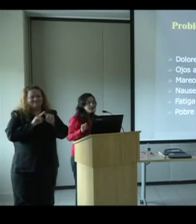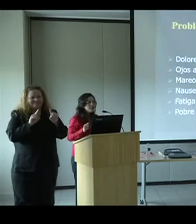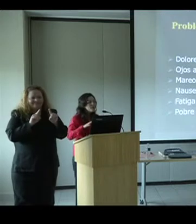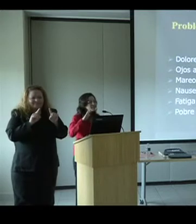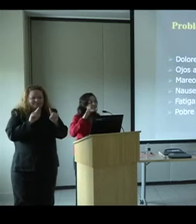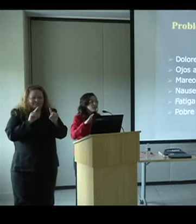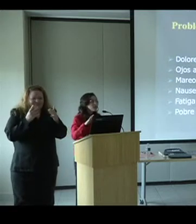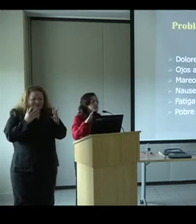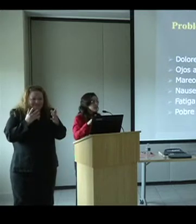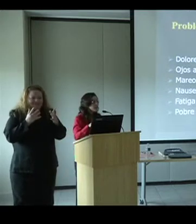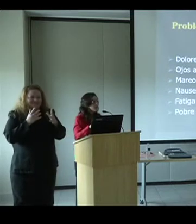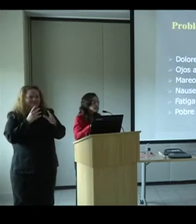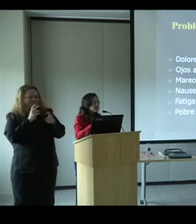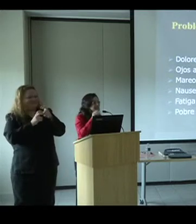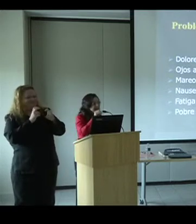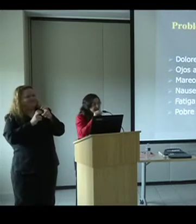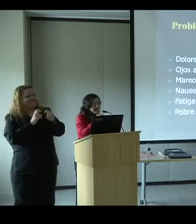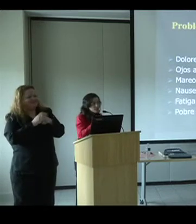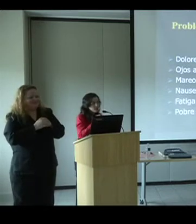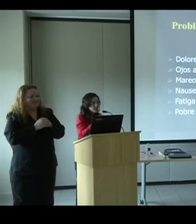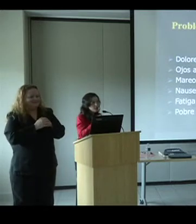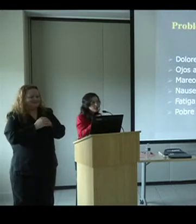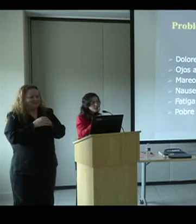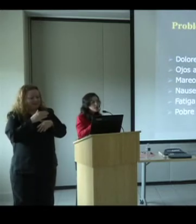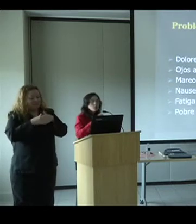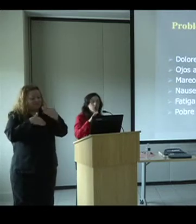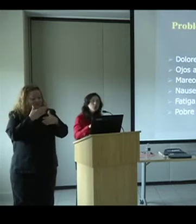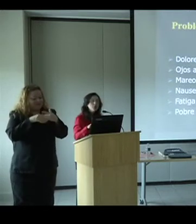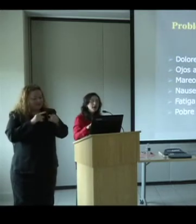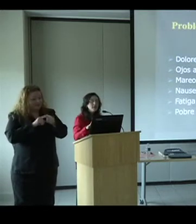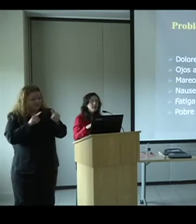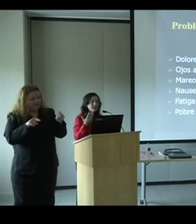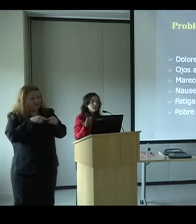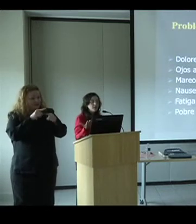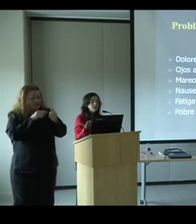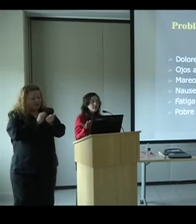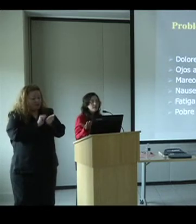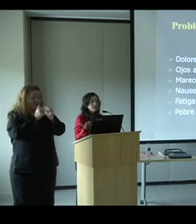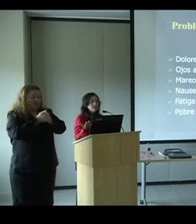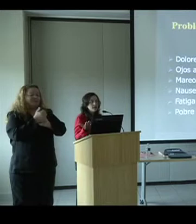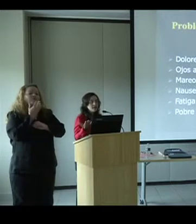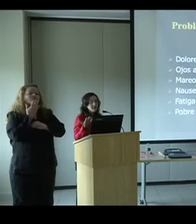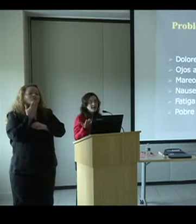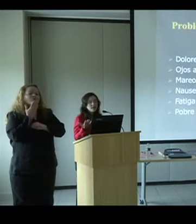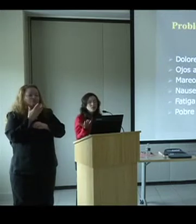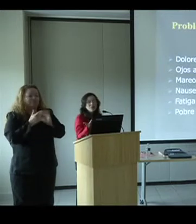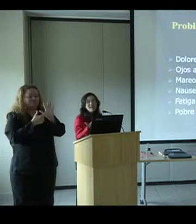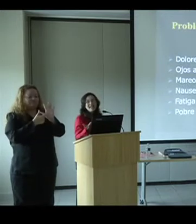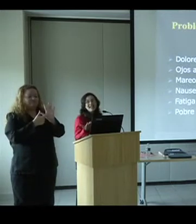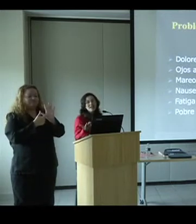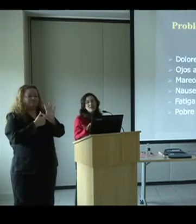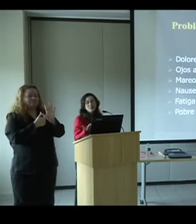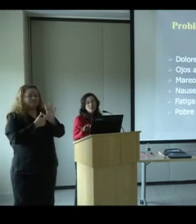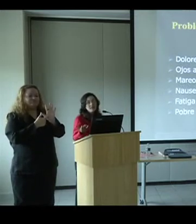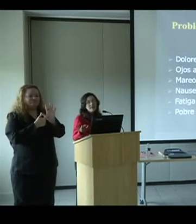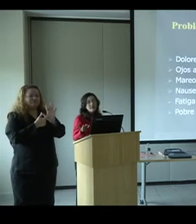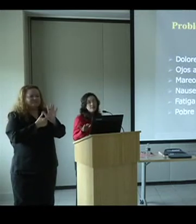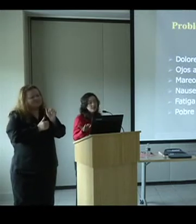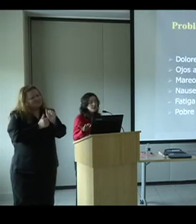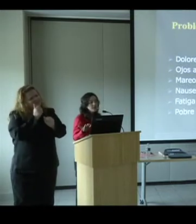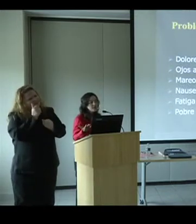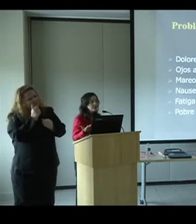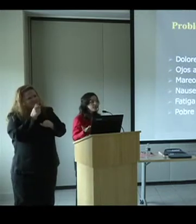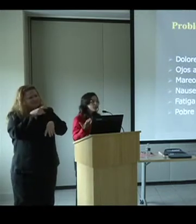incógnita pero el cerebro procesa diferente en esos casos cuando tú cambias el color de fondo que en este caso en la mayoría